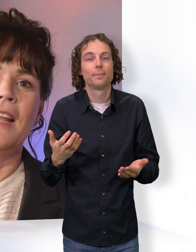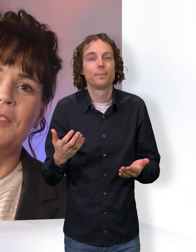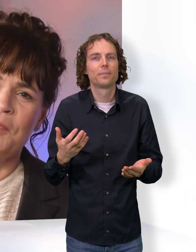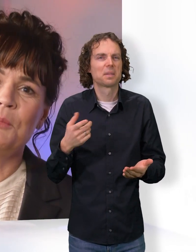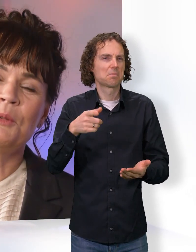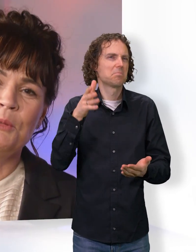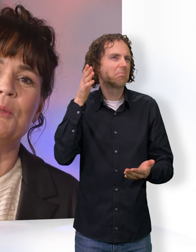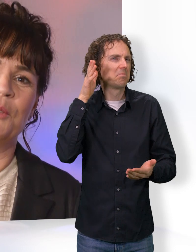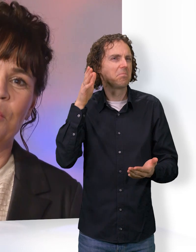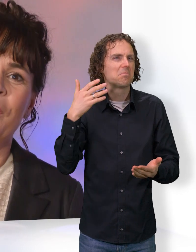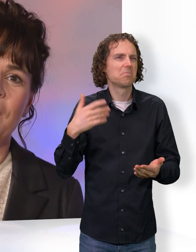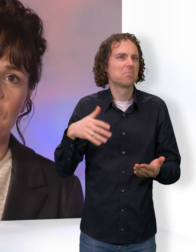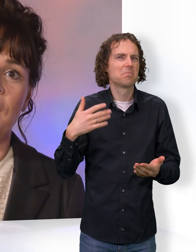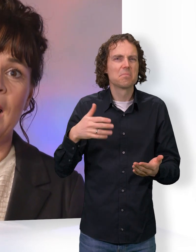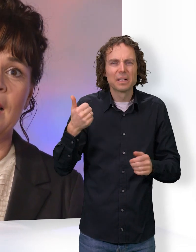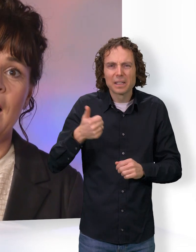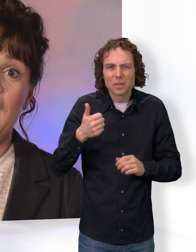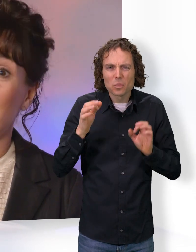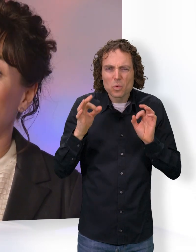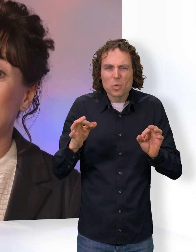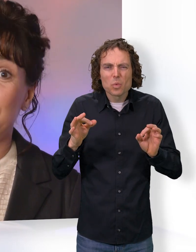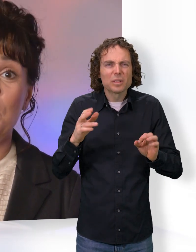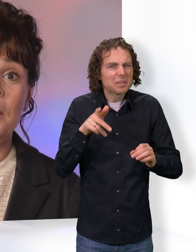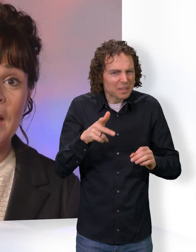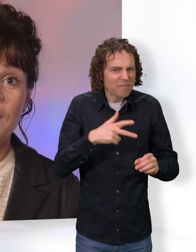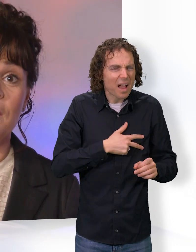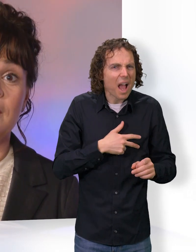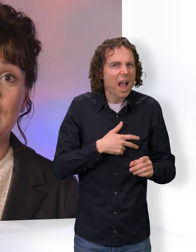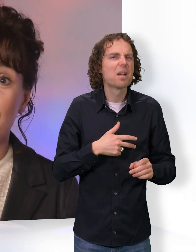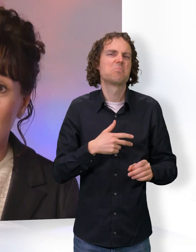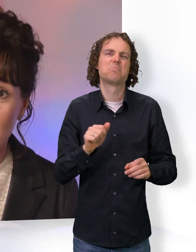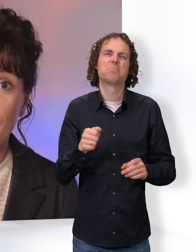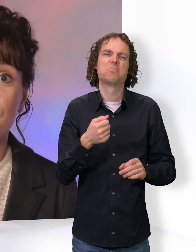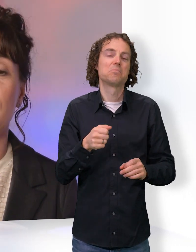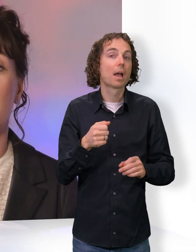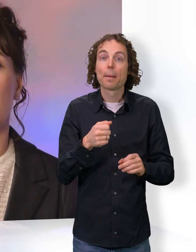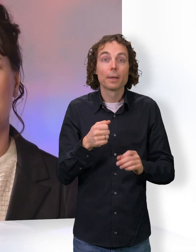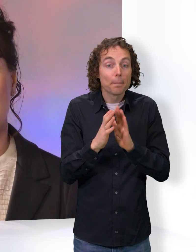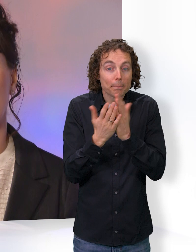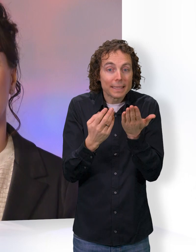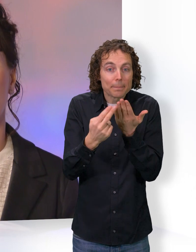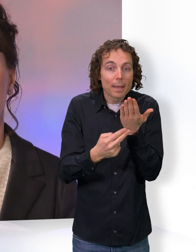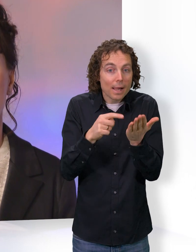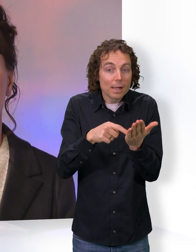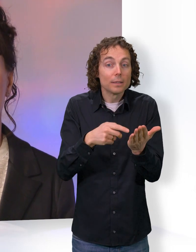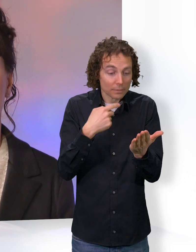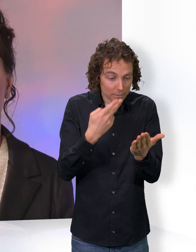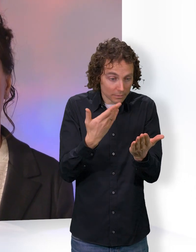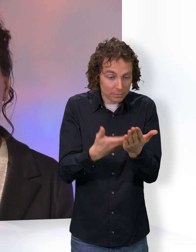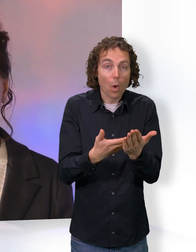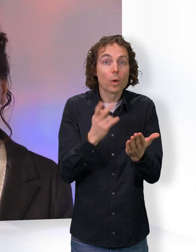Es klingt zu gut, um wahr zu sein, aber wenn ich die Bibel lese, dann ist es das, was ich lese und